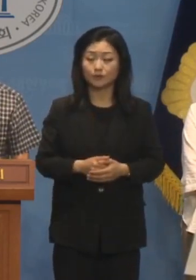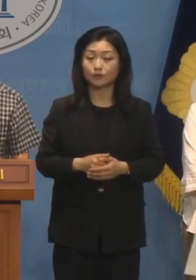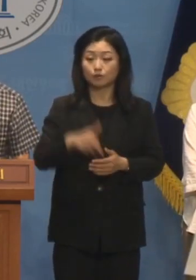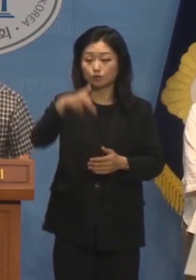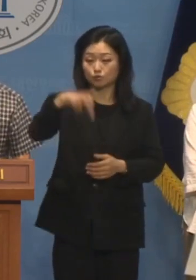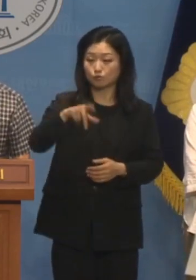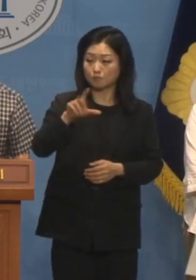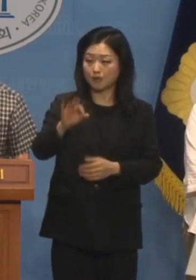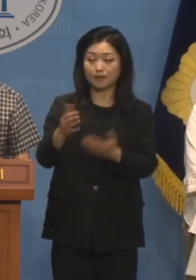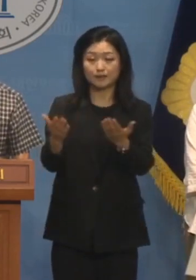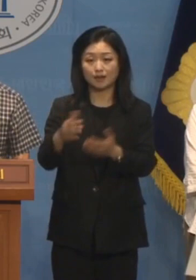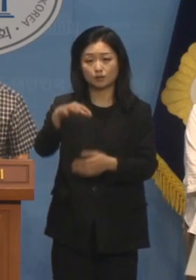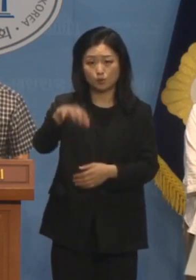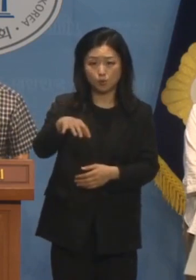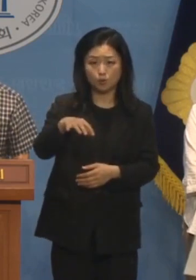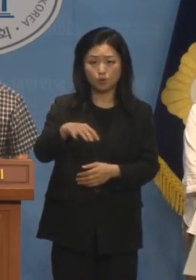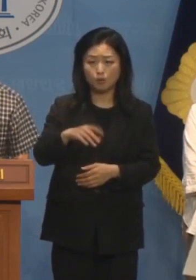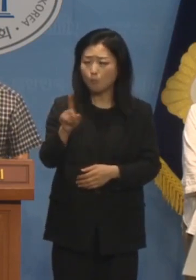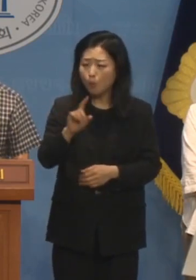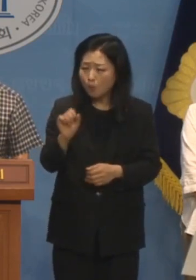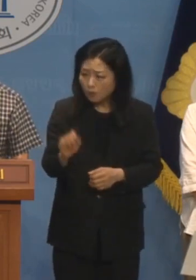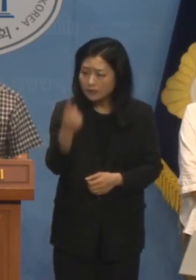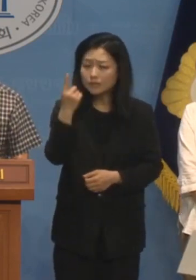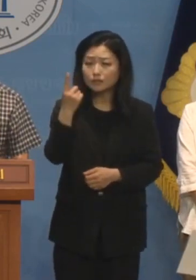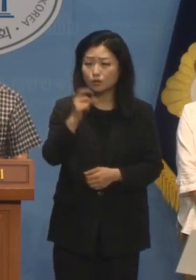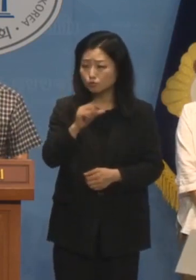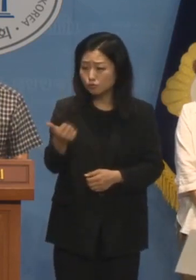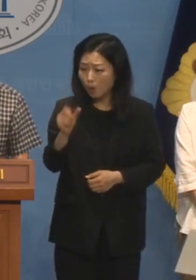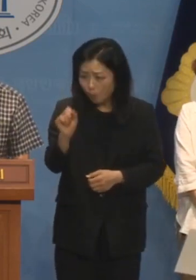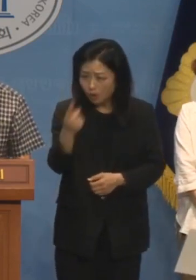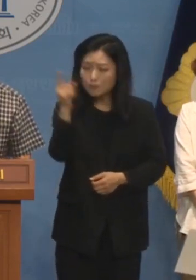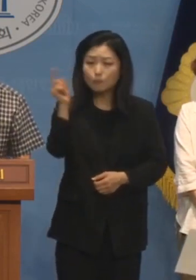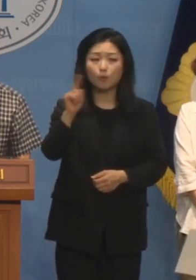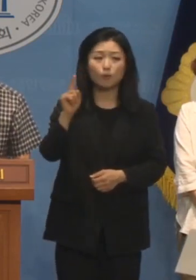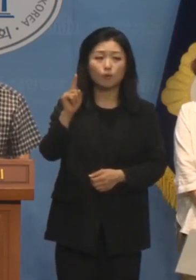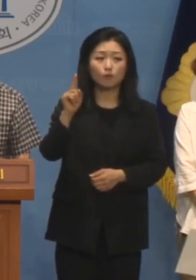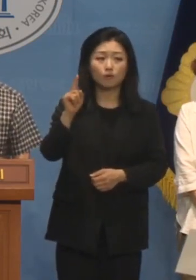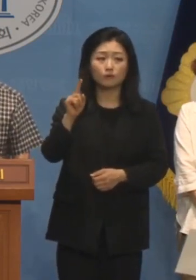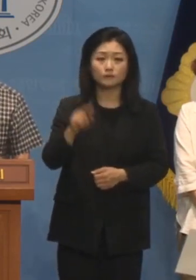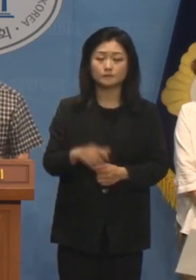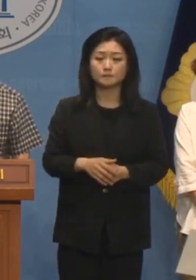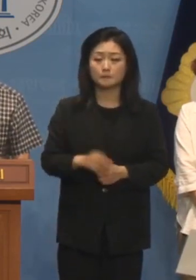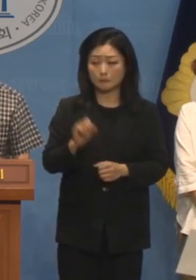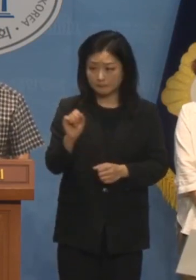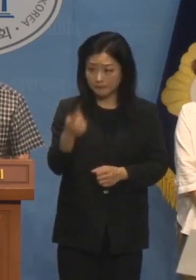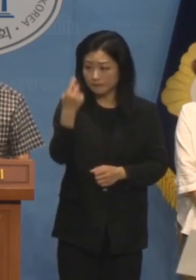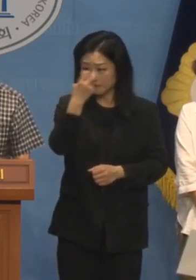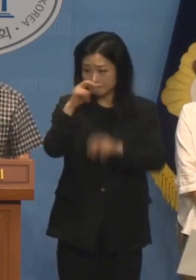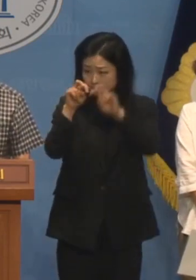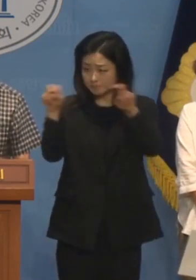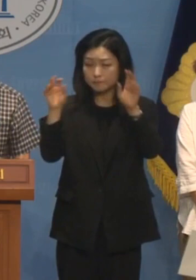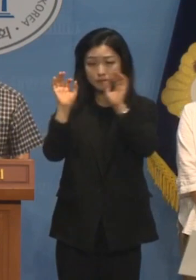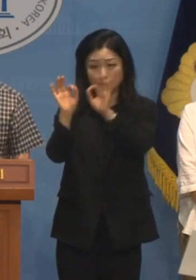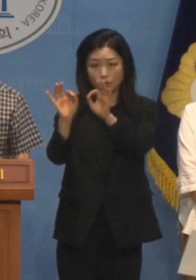쿠팡 작업장에서 무엇 때문에 노동자들이 저렇게 많이 죽어가고 있는지 원인을 규명하고